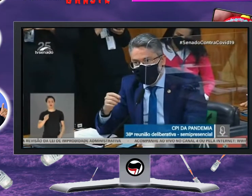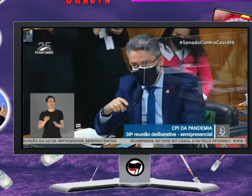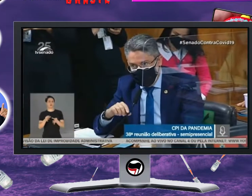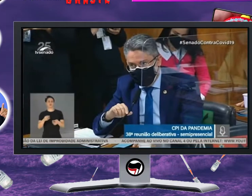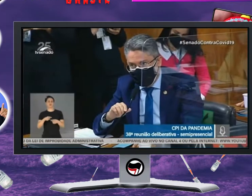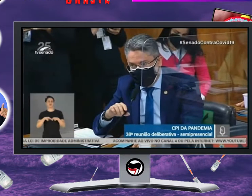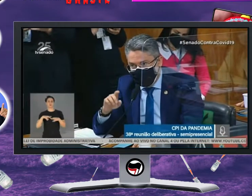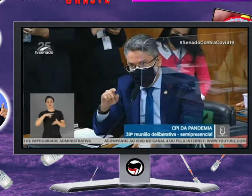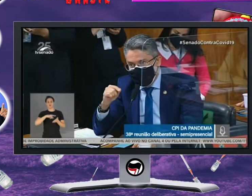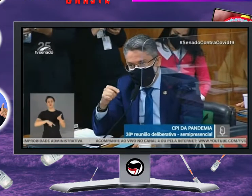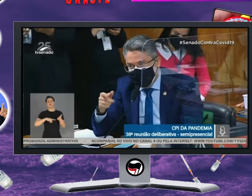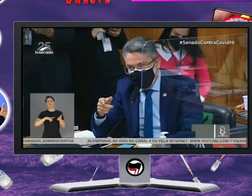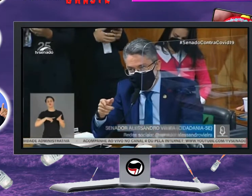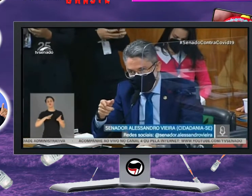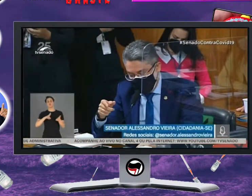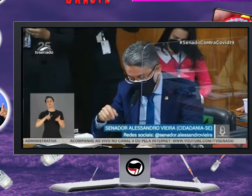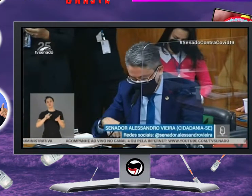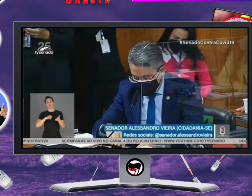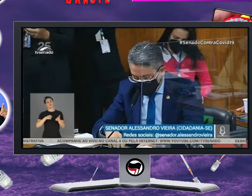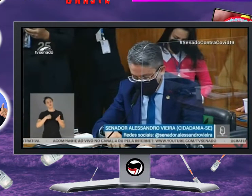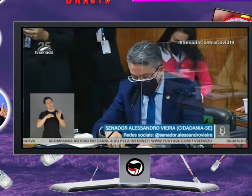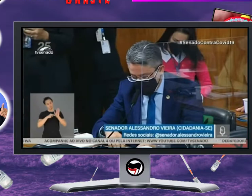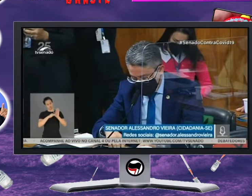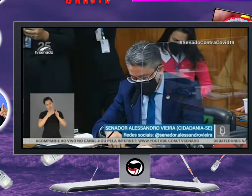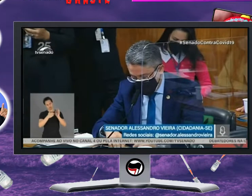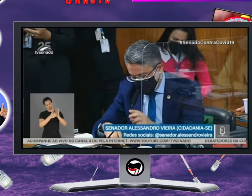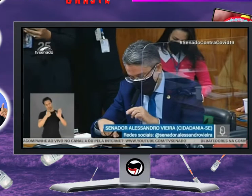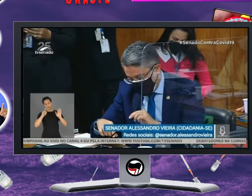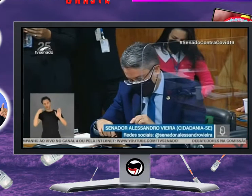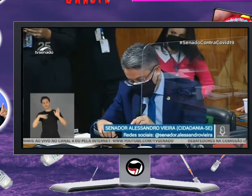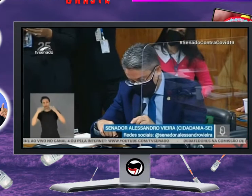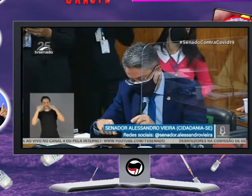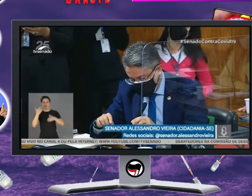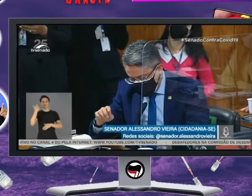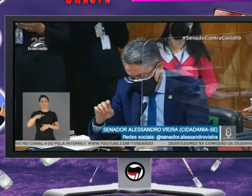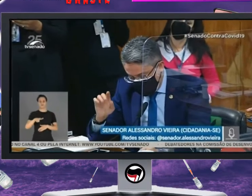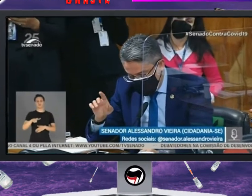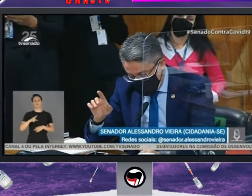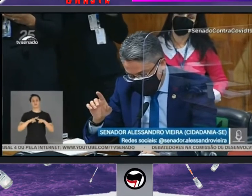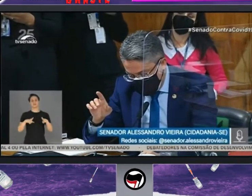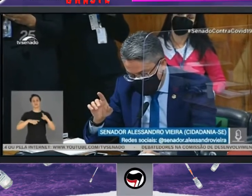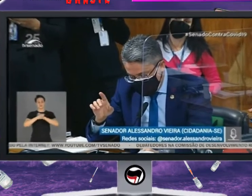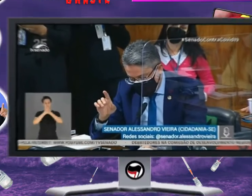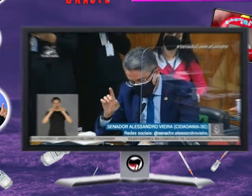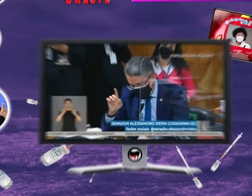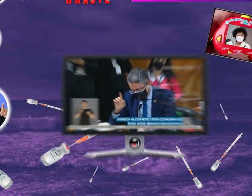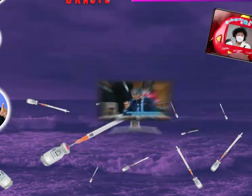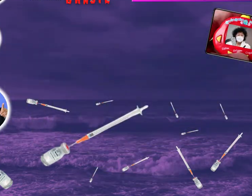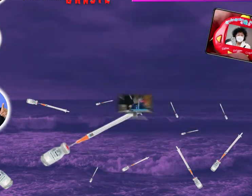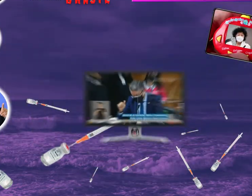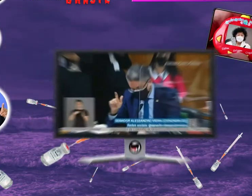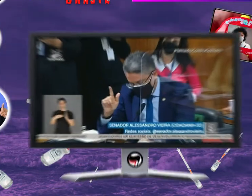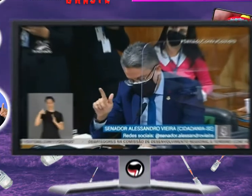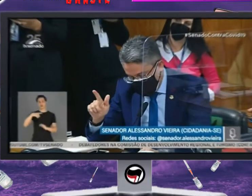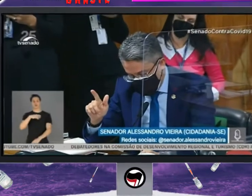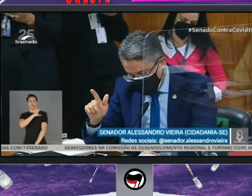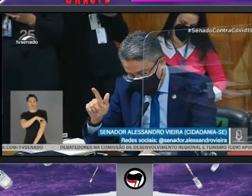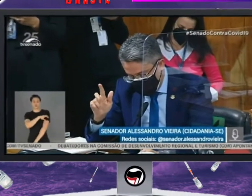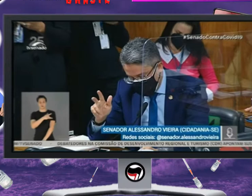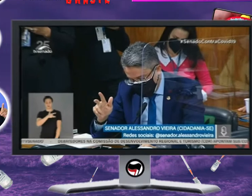a retirada do requerimento e vou fazer a reapresentação dele, para deixar mais claro para quem não se deu o trabalho de analisar, que além da Casa Civil, Braga Neto coordenava Saúde, Justiça e Segurança Pública, Defesa,